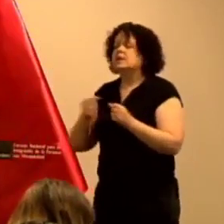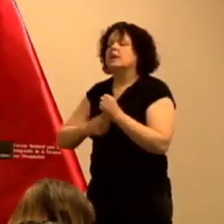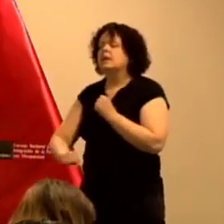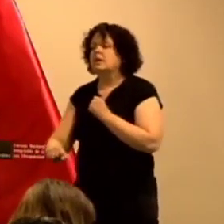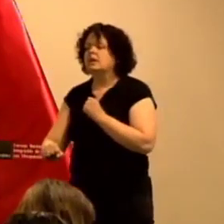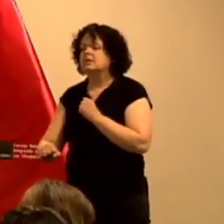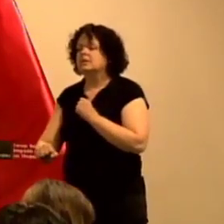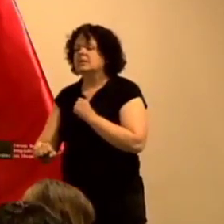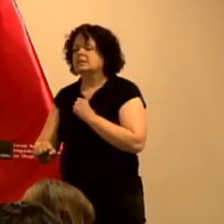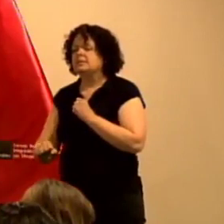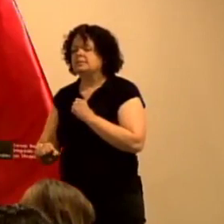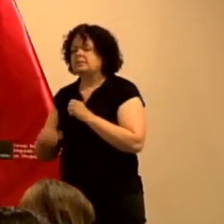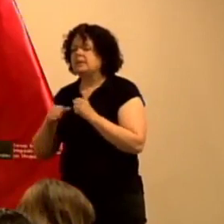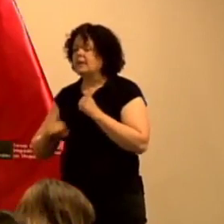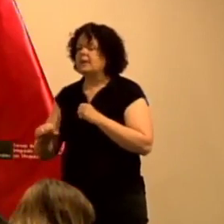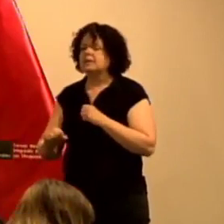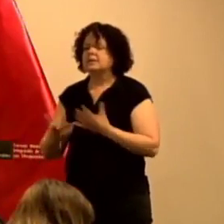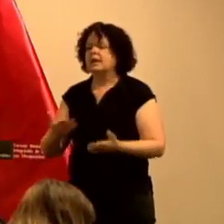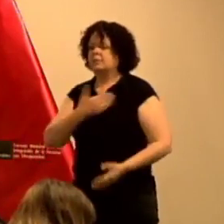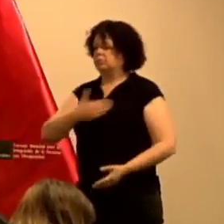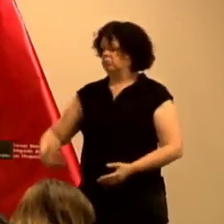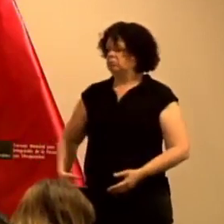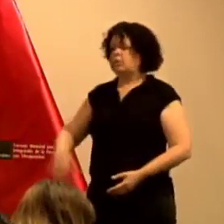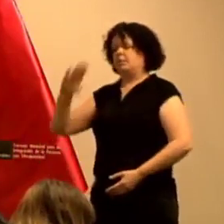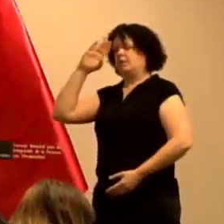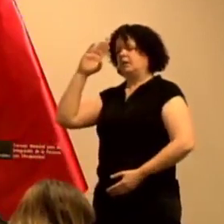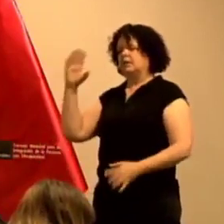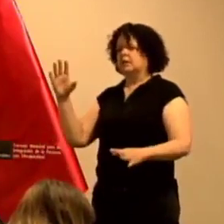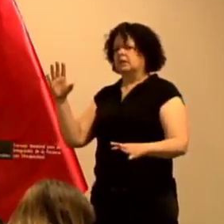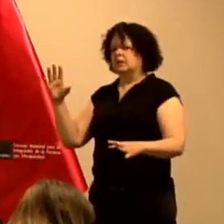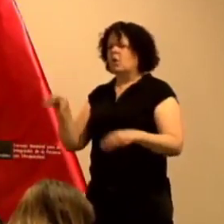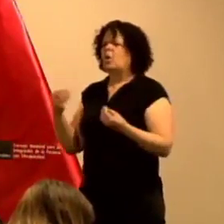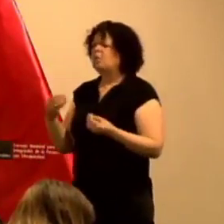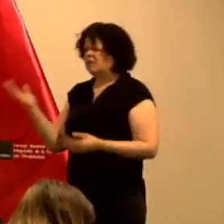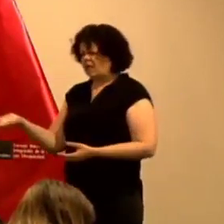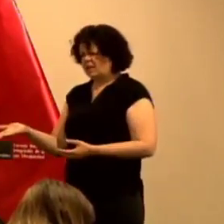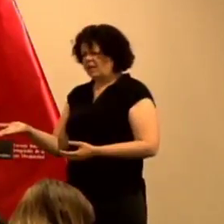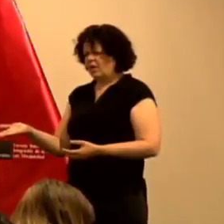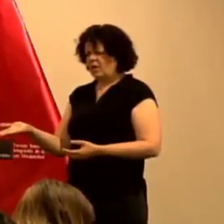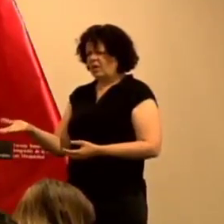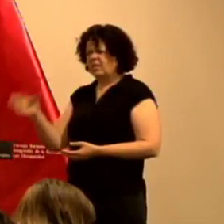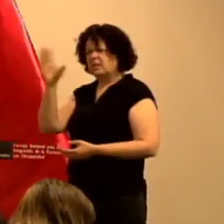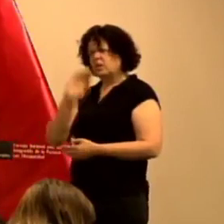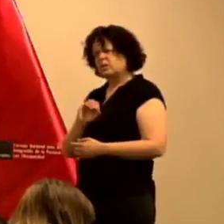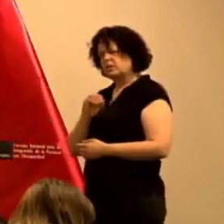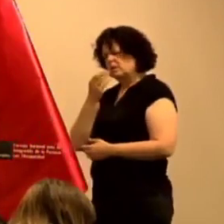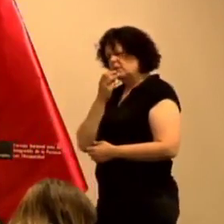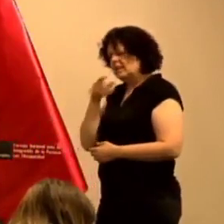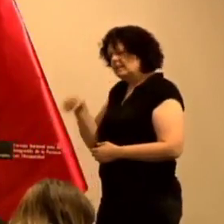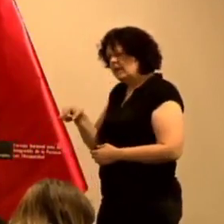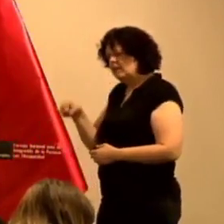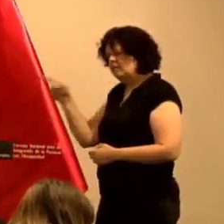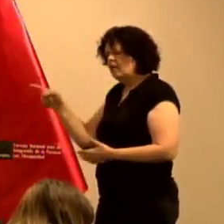las personas con que ellos vivían, de las autoridades, de los militares, etcétera. ¿Y cómo podían ser ellos un castigo de Dios? ¿Cómo podían ser un presagio del mal si